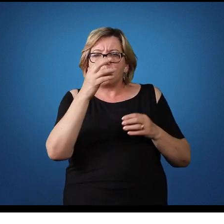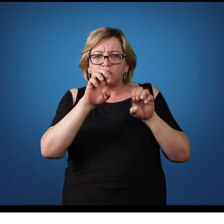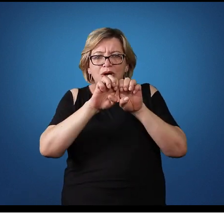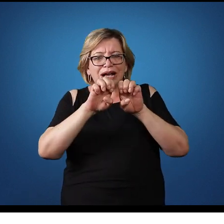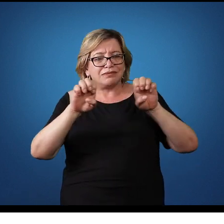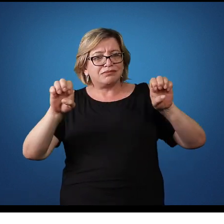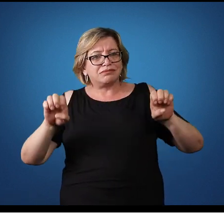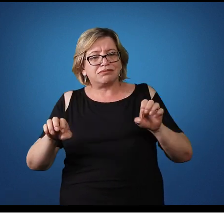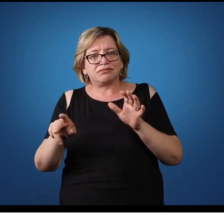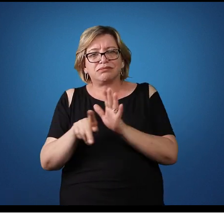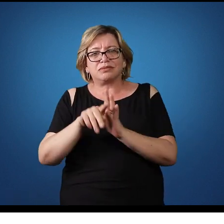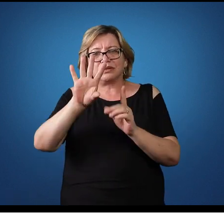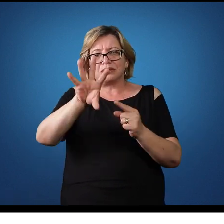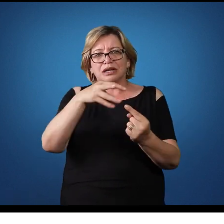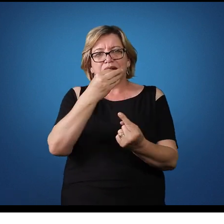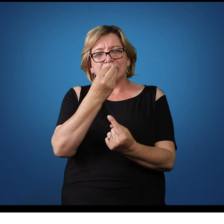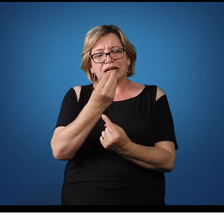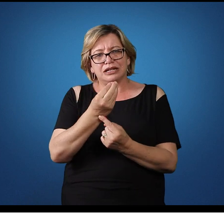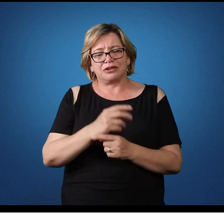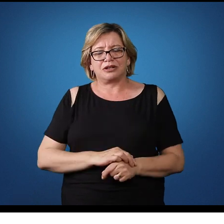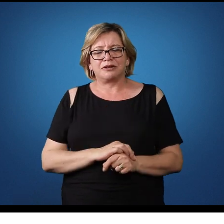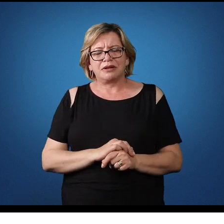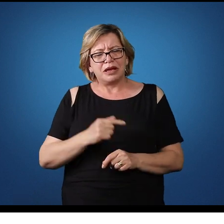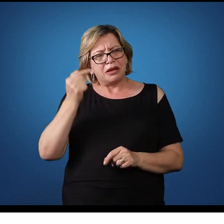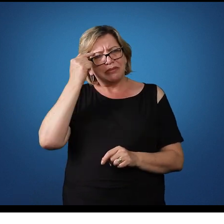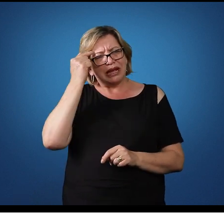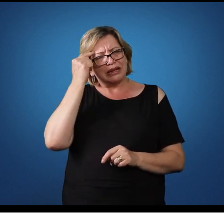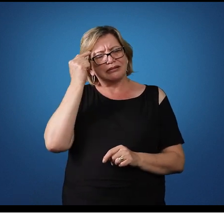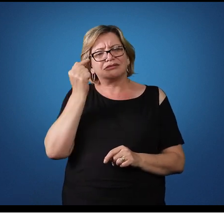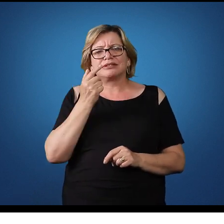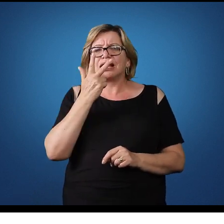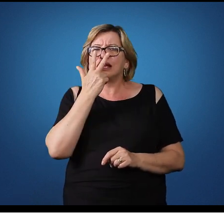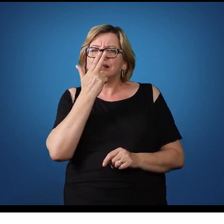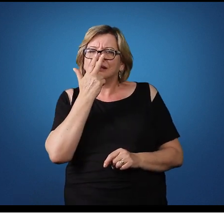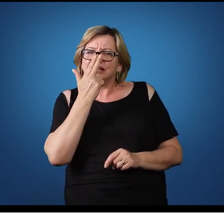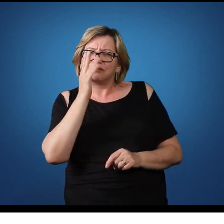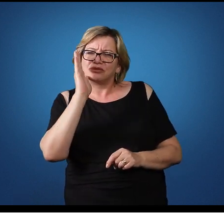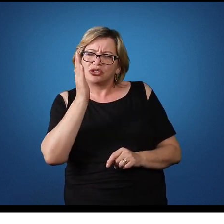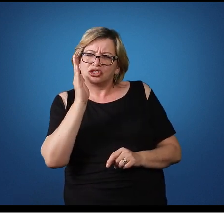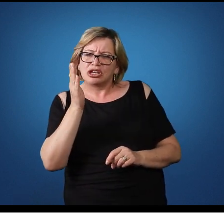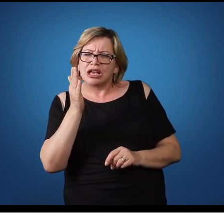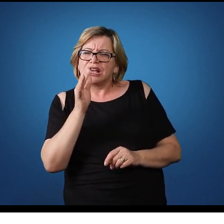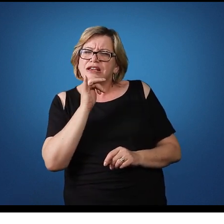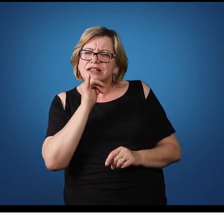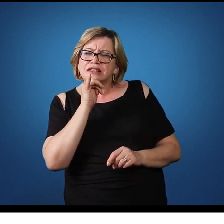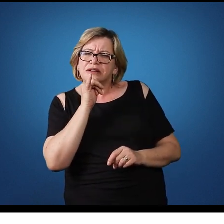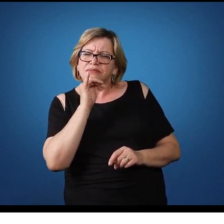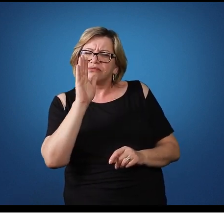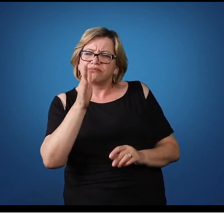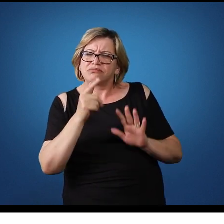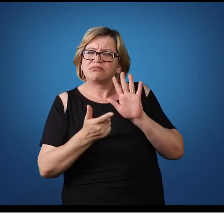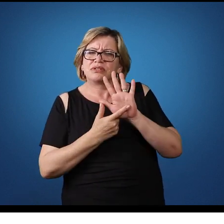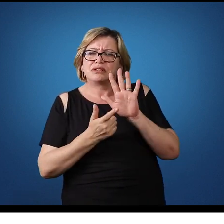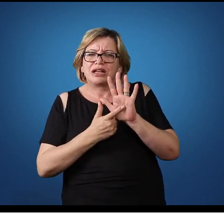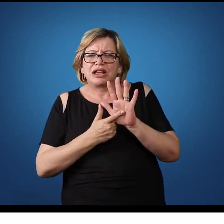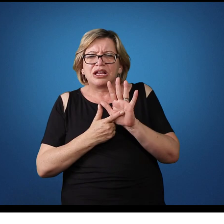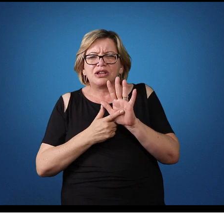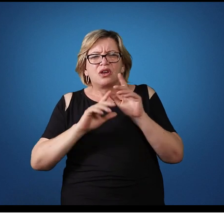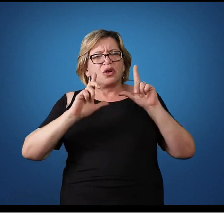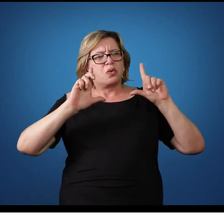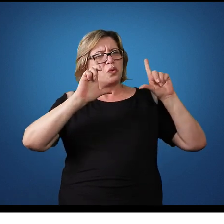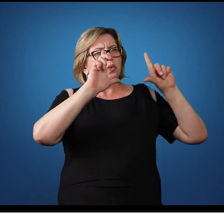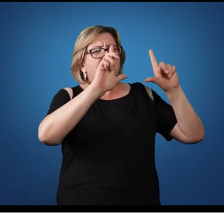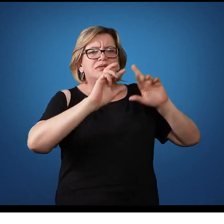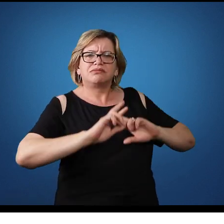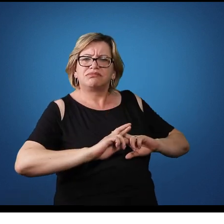da obra de arte. Mas pense nos exemplos que a gente acabou de ver. Esculturas, quadros com relevos e feitos com tecidos, quadros